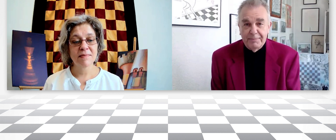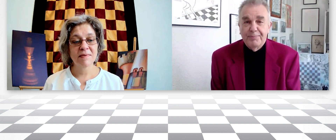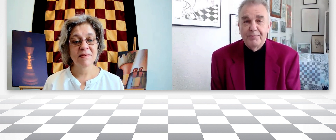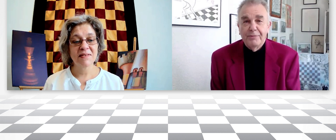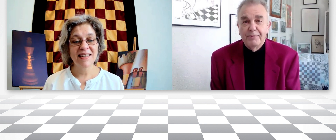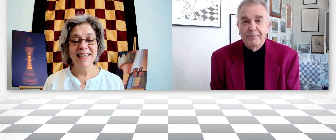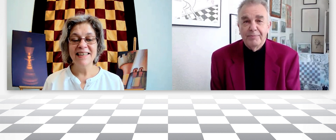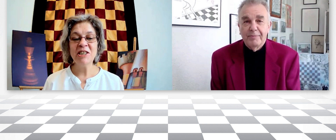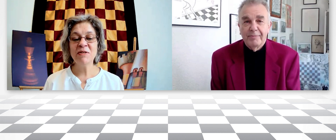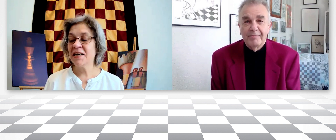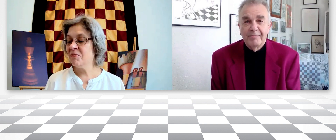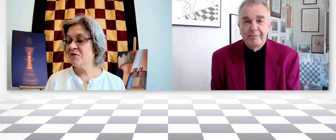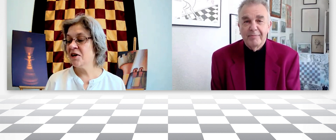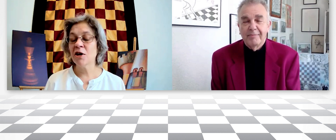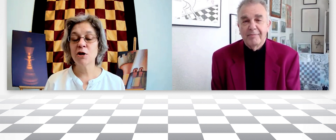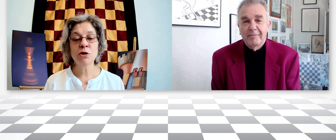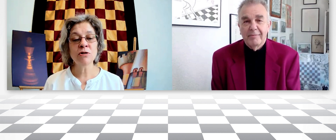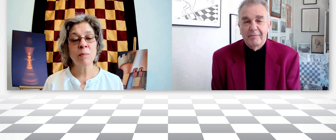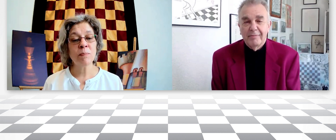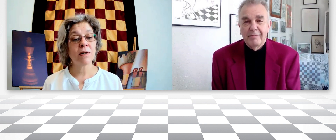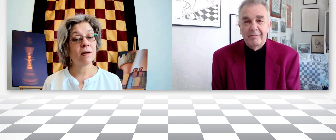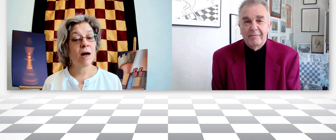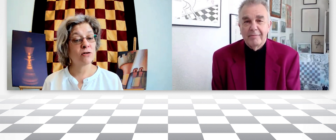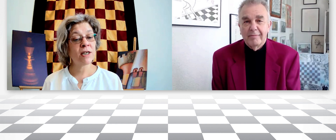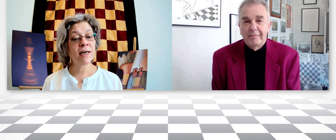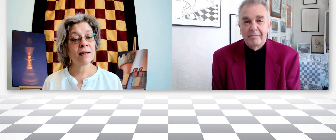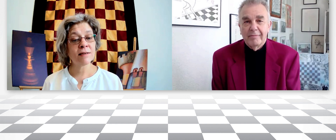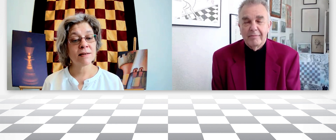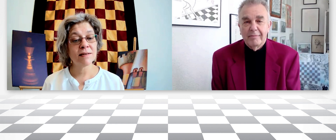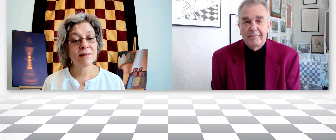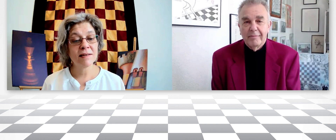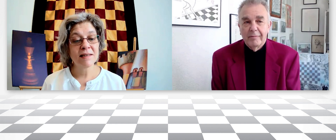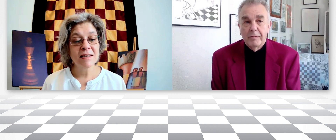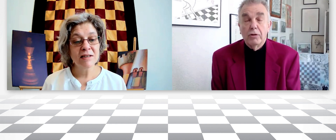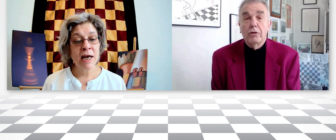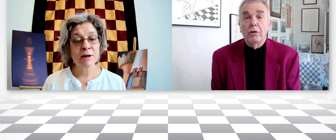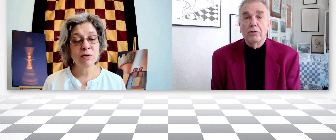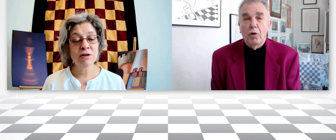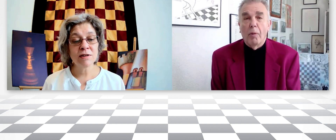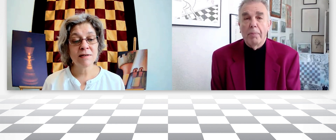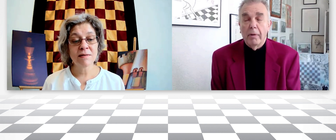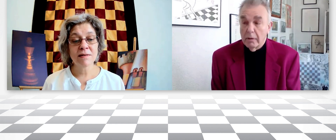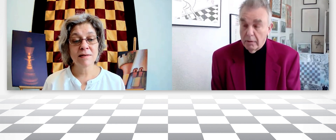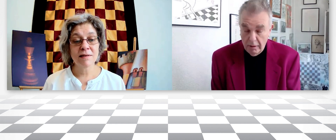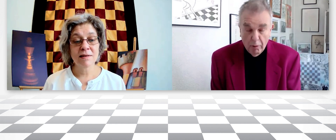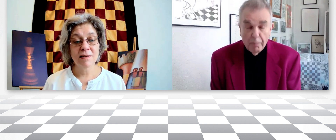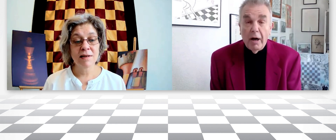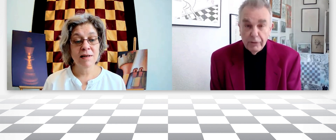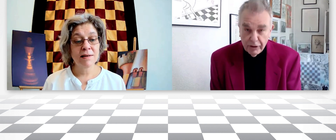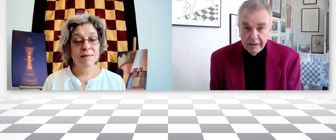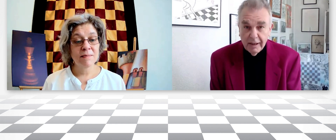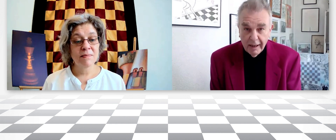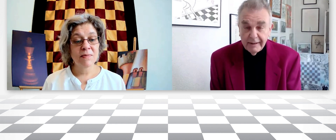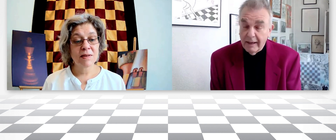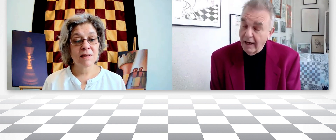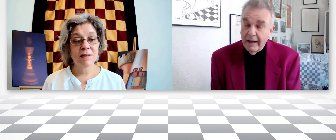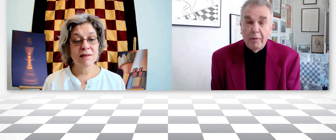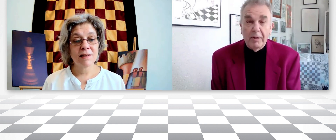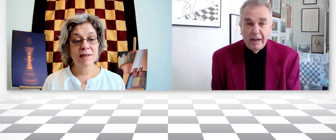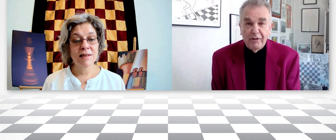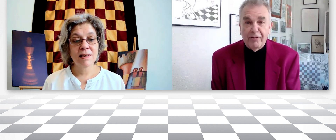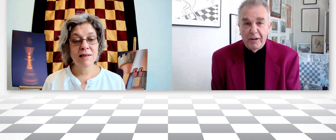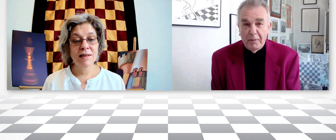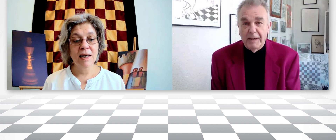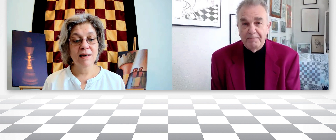week? Deze week hebben we kunst op aanzichtkaarten. Schaakkunst. Op aanzichtkaarten, ja.